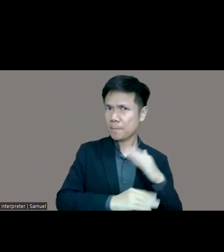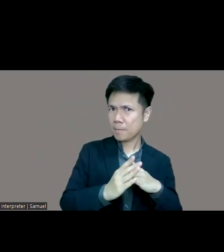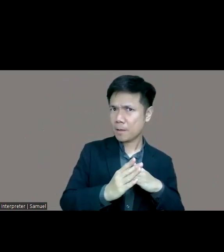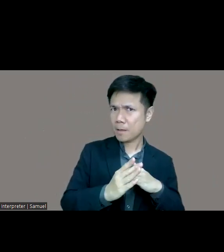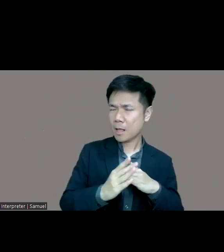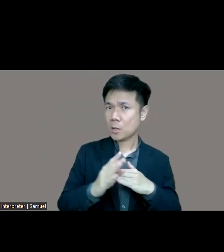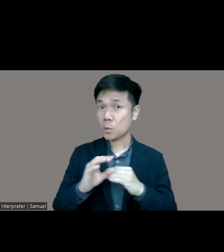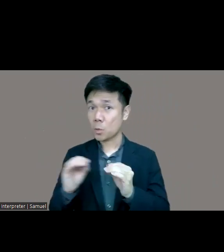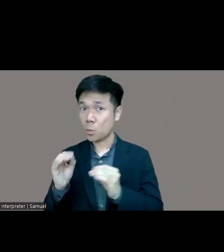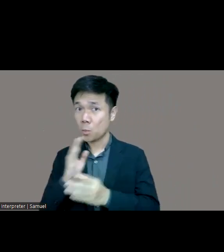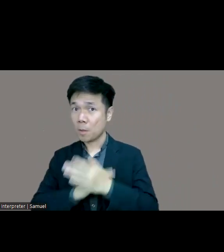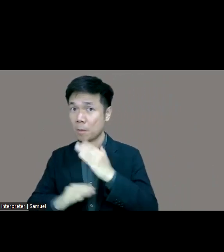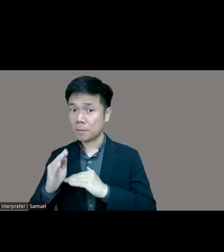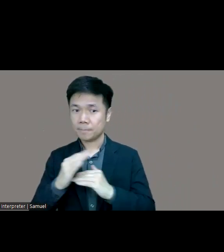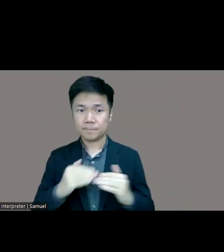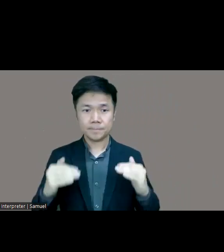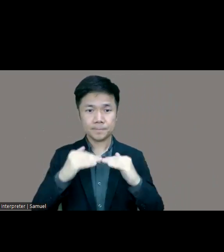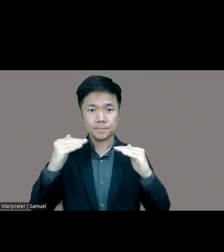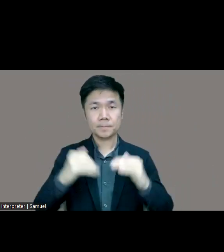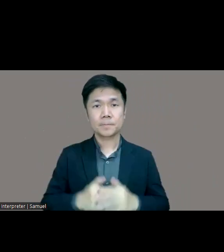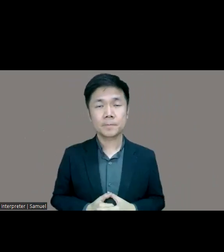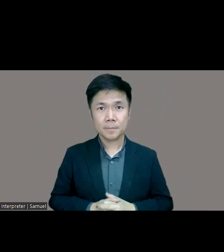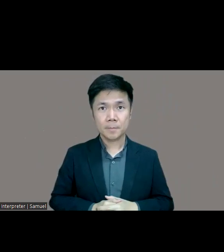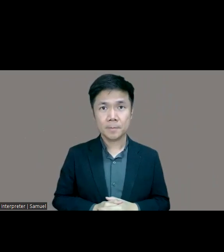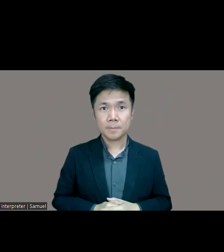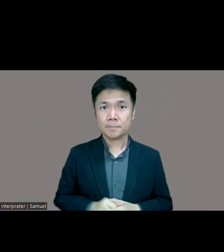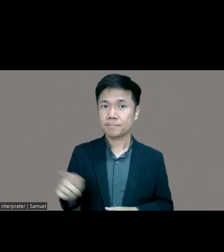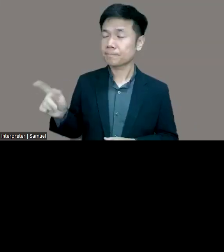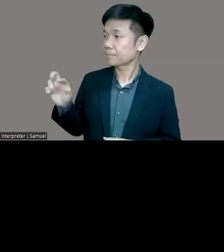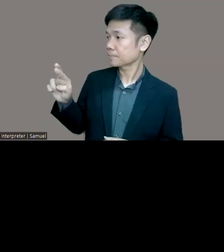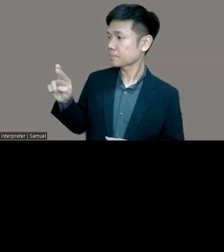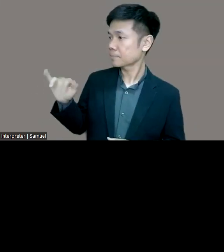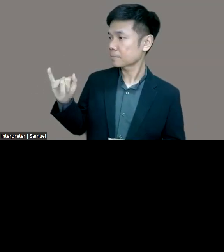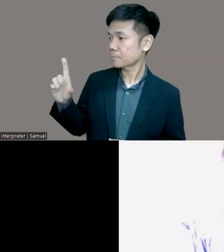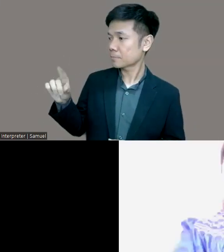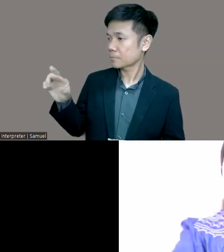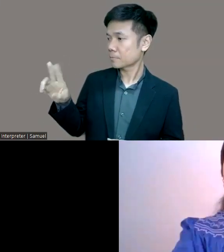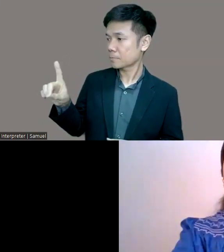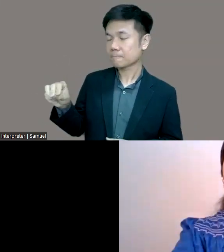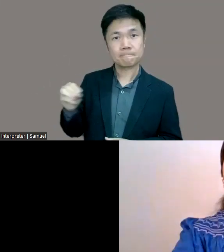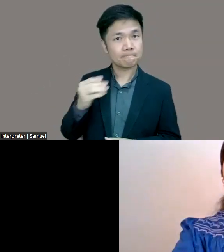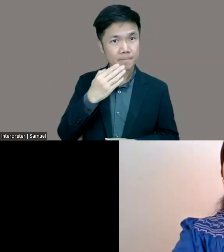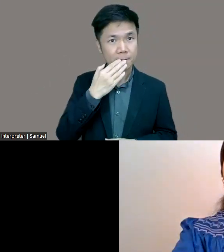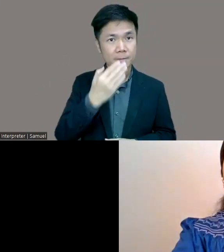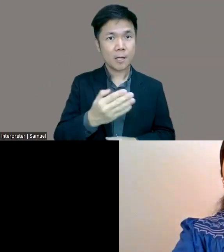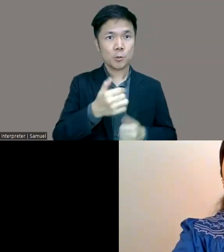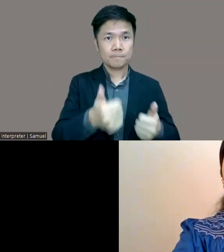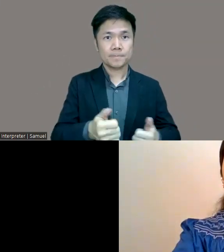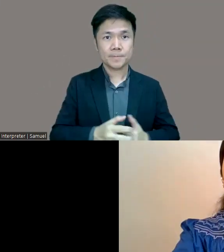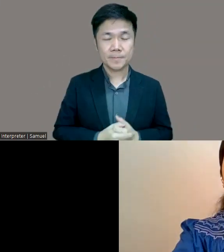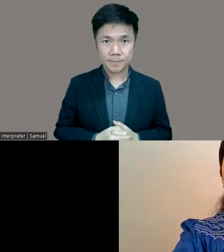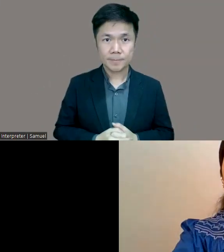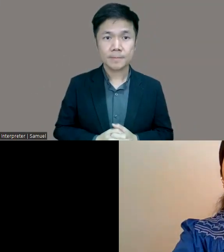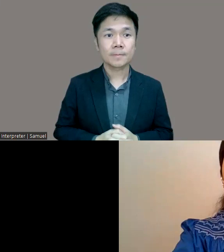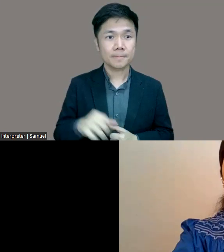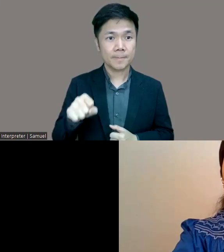And very, very interesting to have as well this example. Again, I will reformulate just to ensure that I've